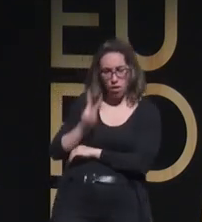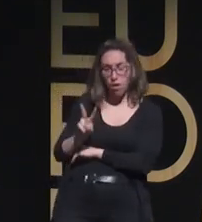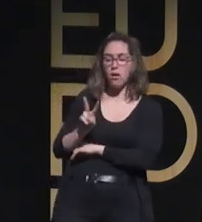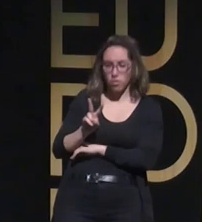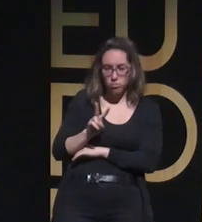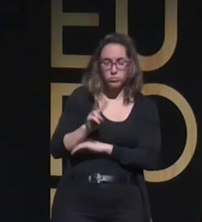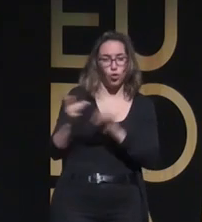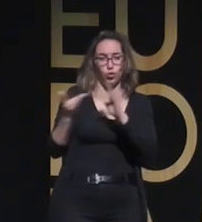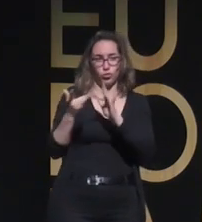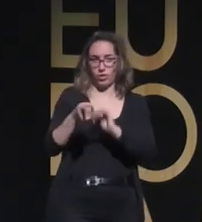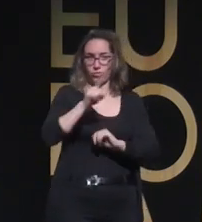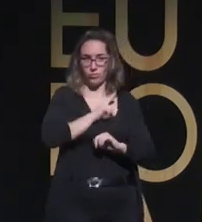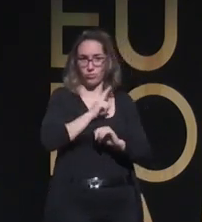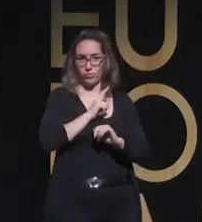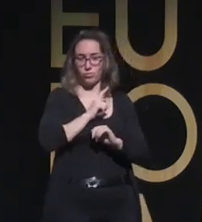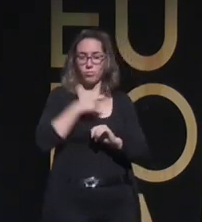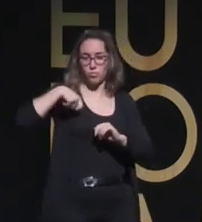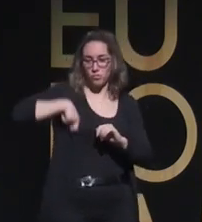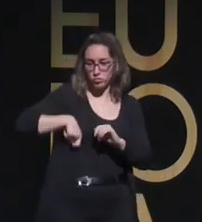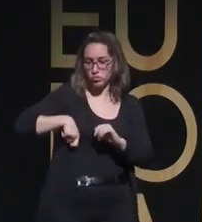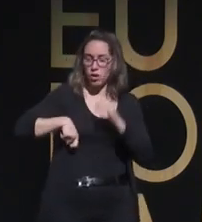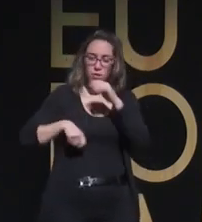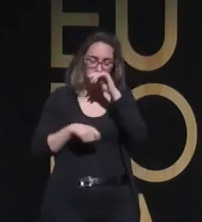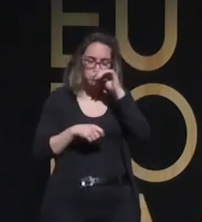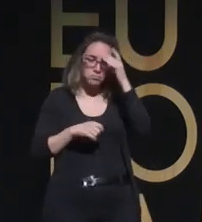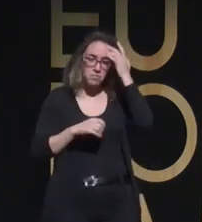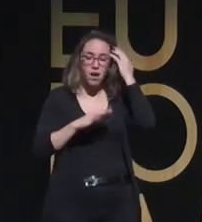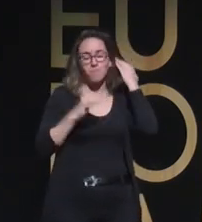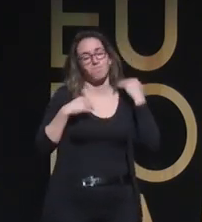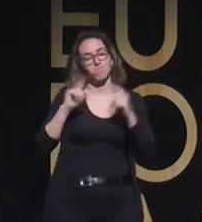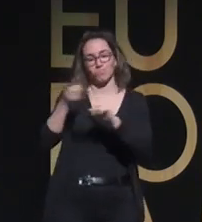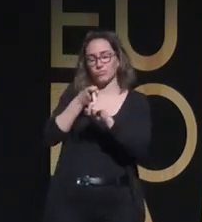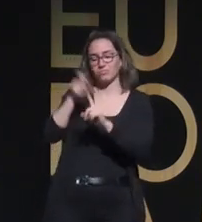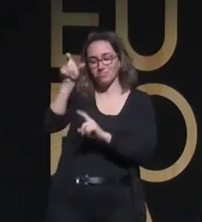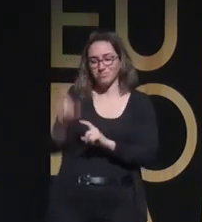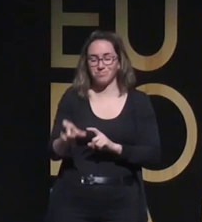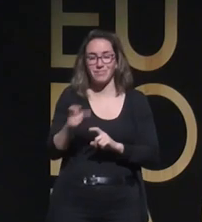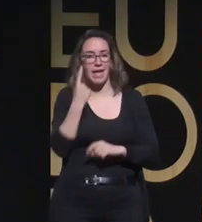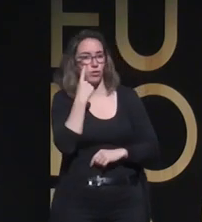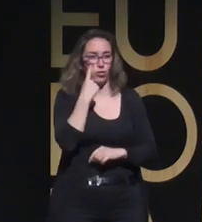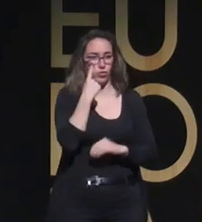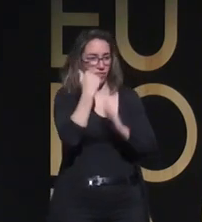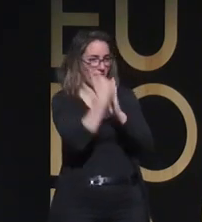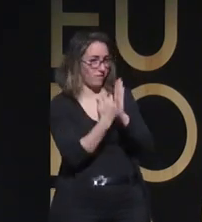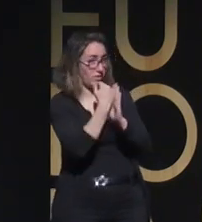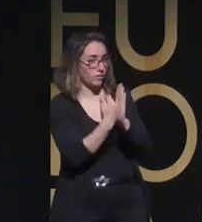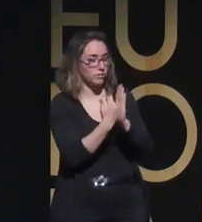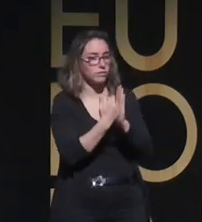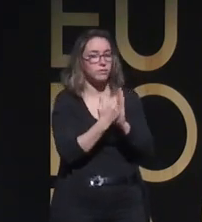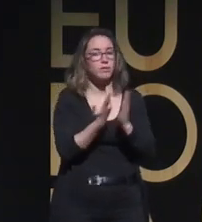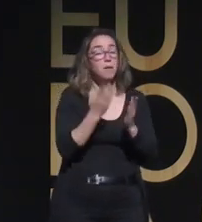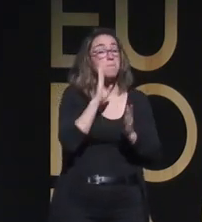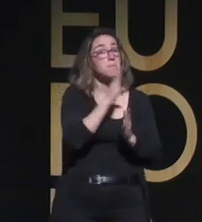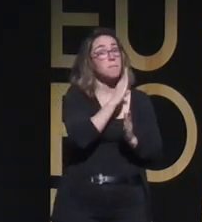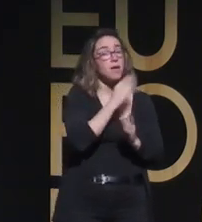pusieron en contacto y pusieron, entre comillas, ¿no? Pero bueno, un diagnóstico de déficit de atención, ¿no? Pero la madre decía que no era tanto que le hubieran puesto el diagnóstico a su hijo,